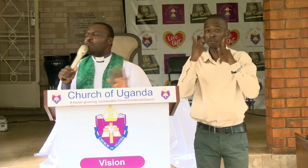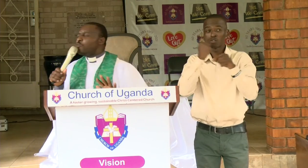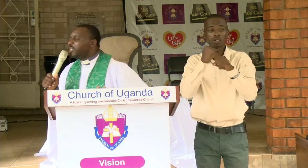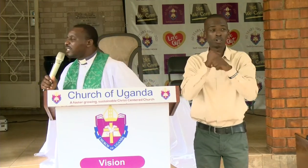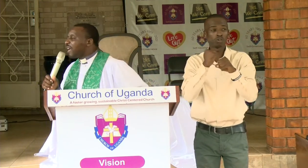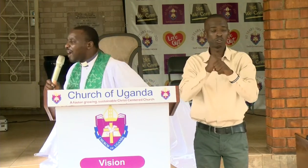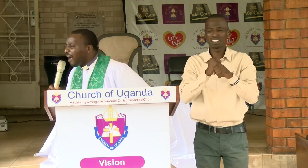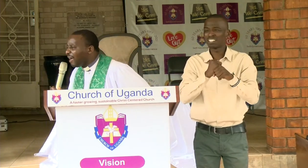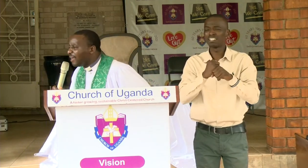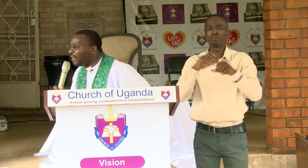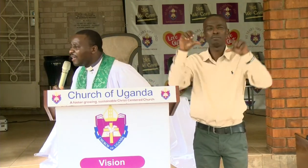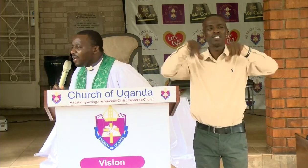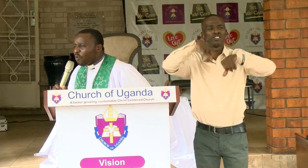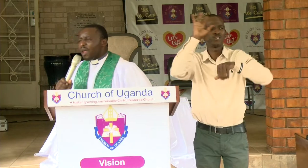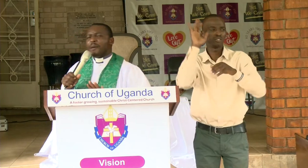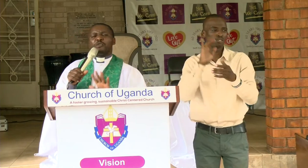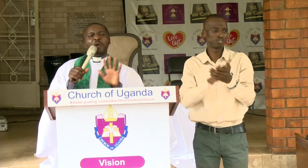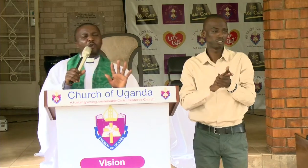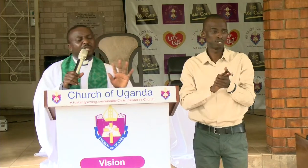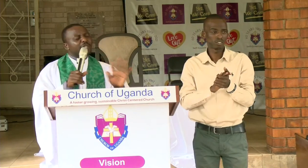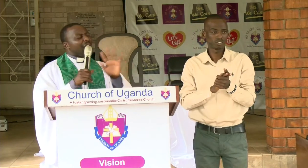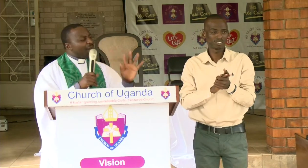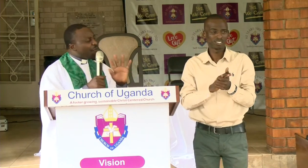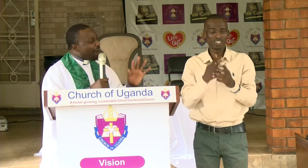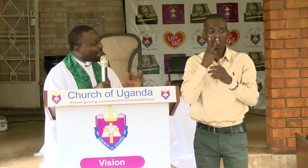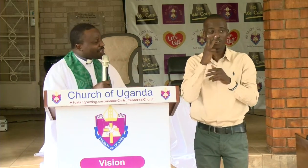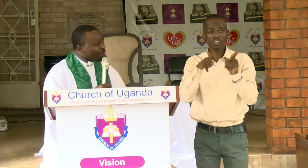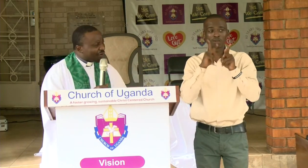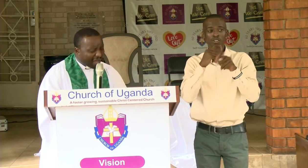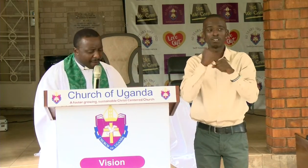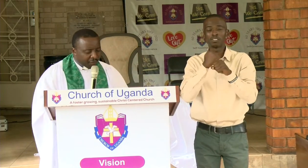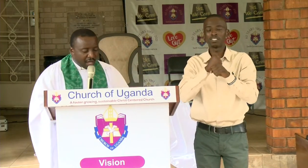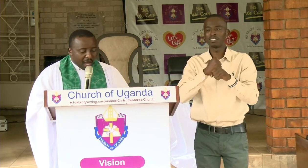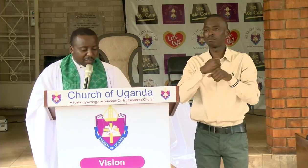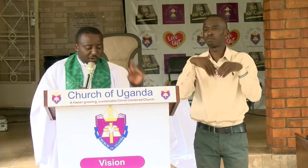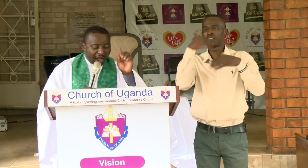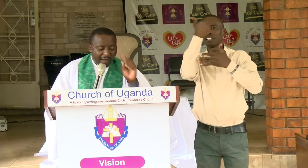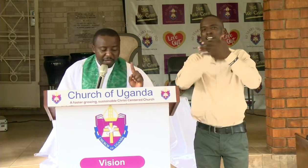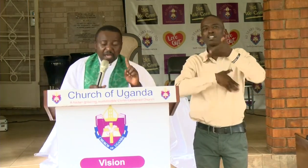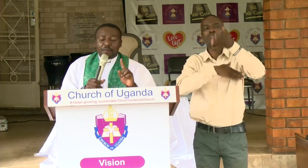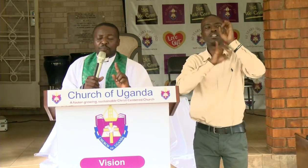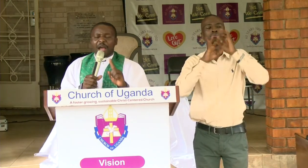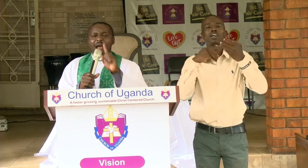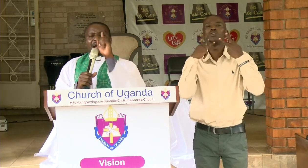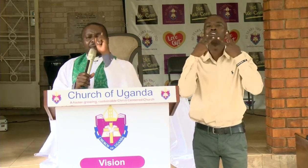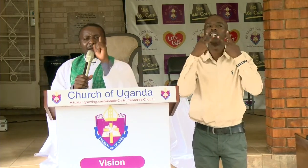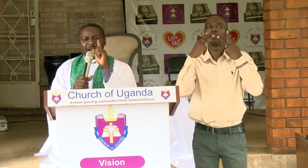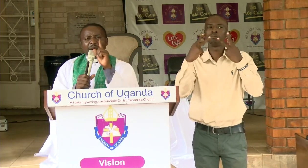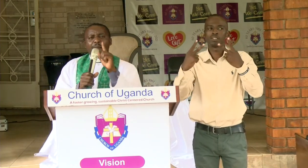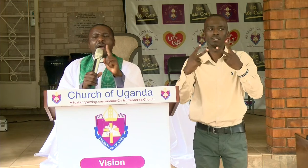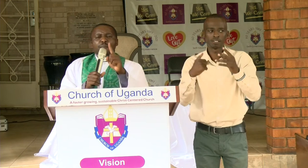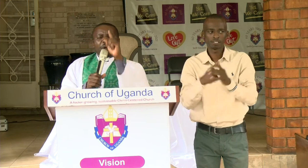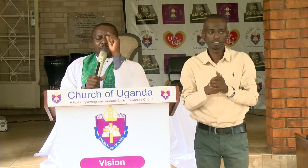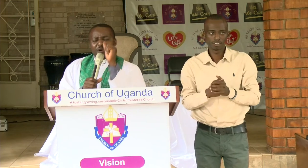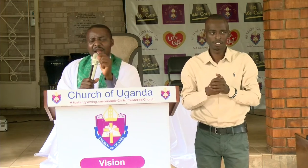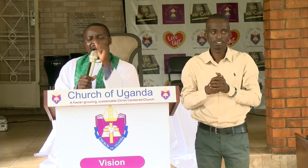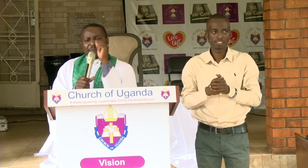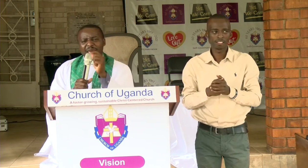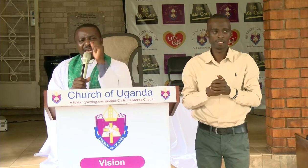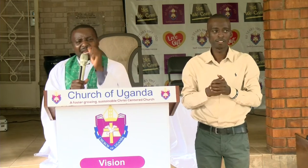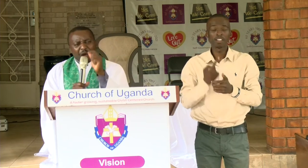bakola byewunyisa. Ngolaba abantu bakola tebikyali mu bwa Katonda. Atugambye bwa ngabagamba